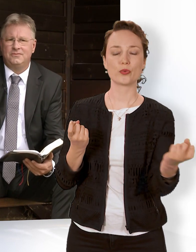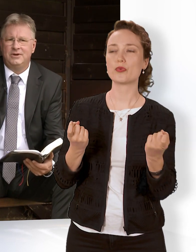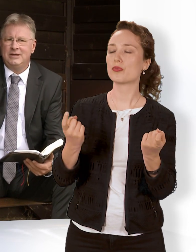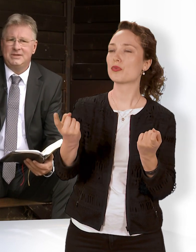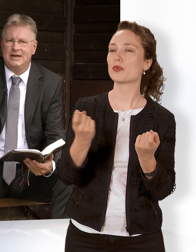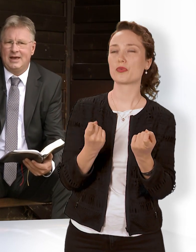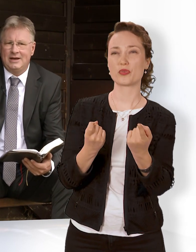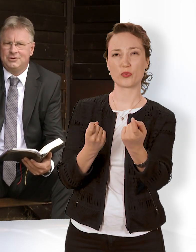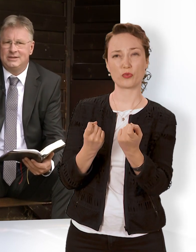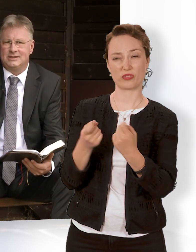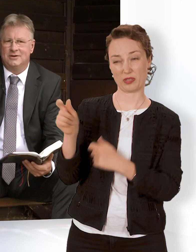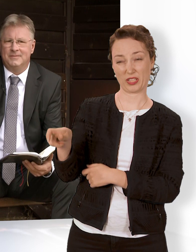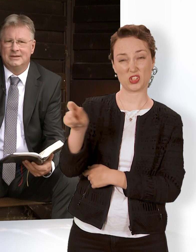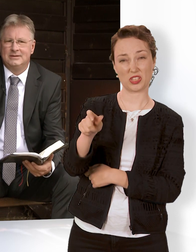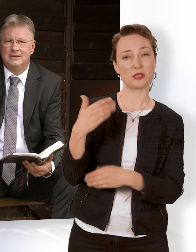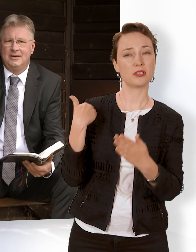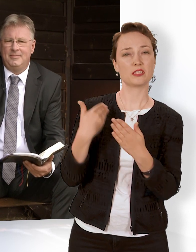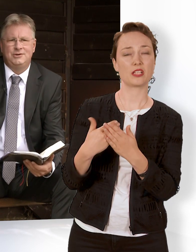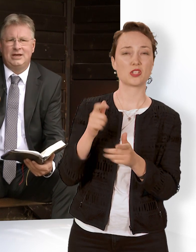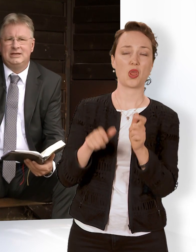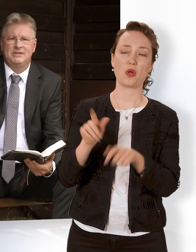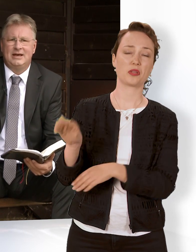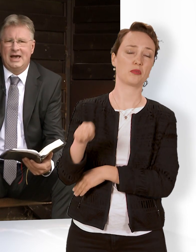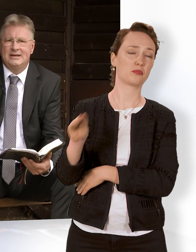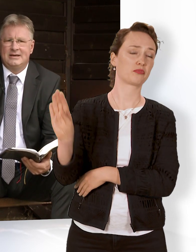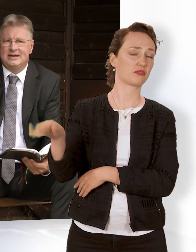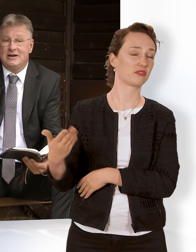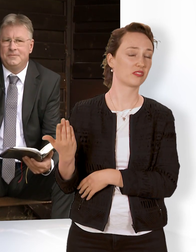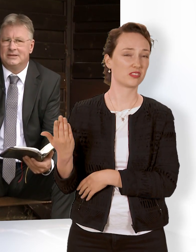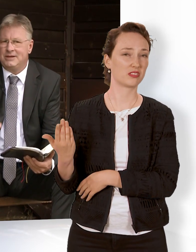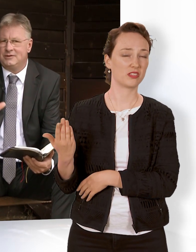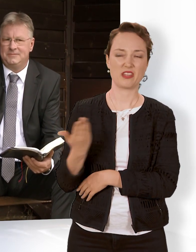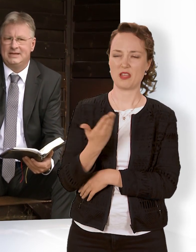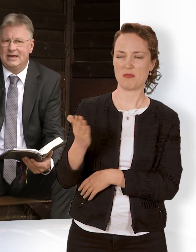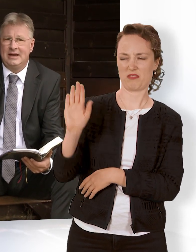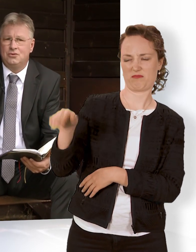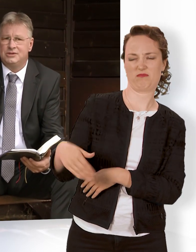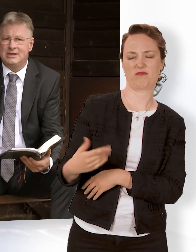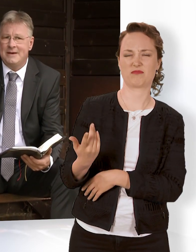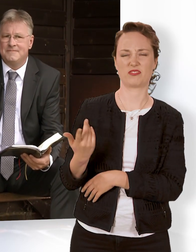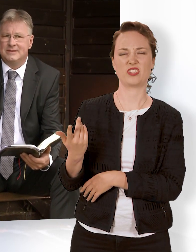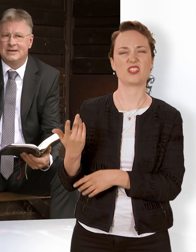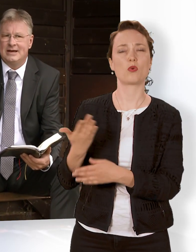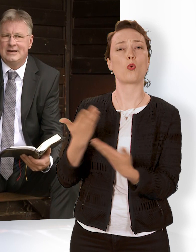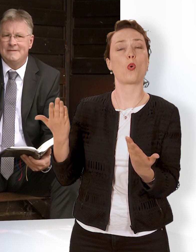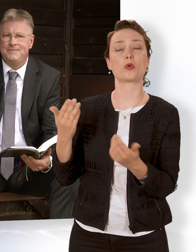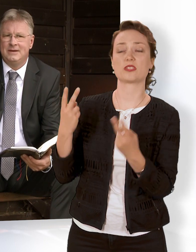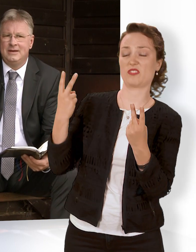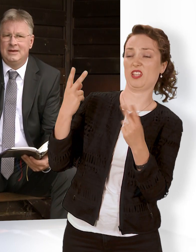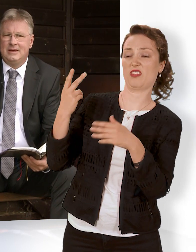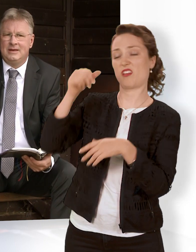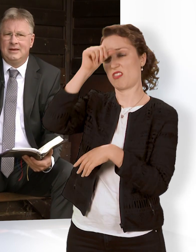Menschen, von denen bisher keiner Notiz genommen hat. Menschen, an die bisher keiner geglaubt hat. Menschen, die bisher keinen großen Namen getragen